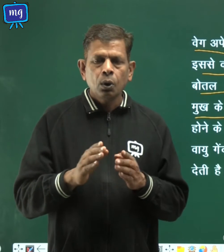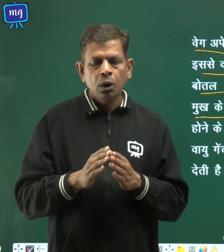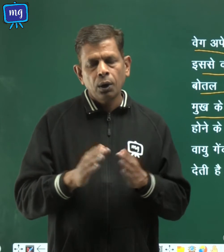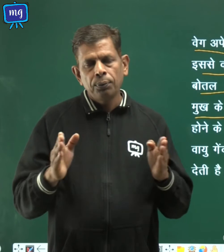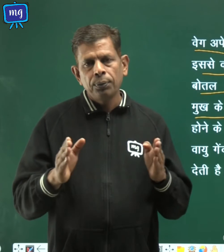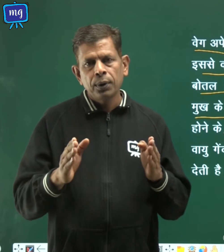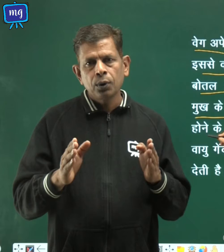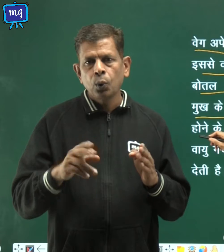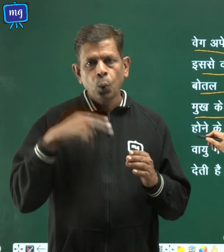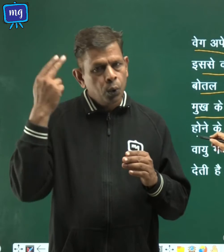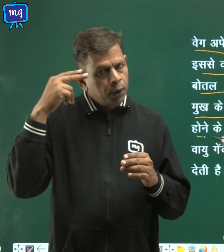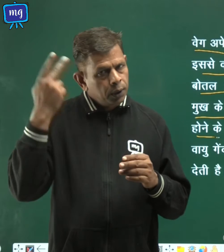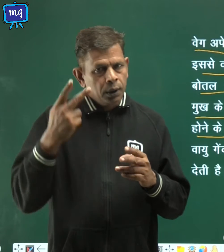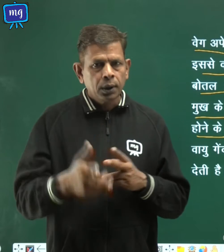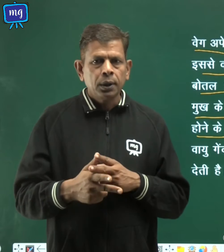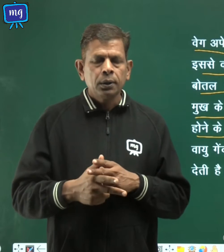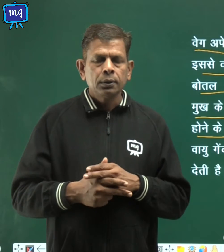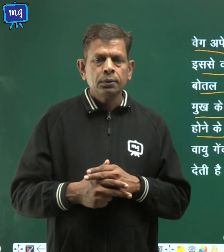अधिक होने के कारण